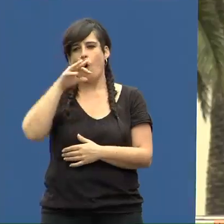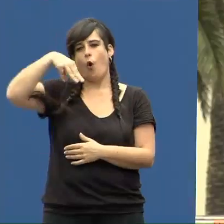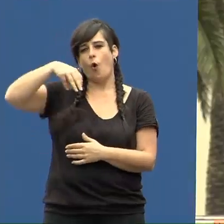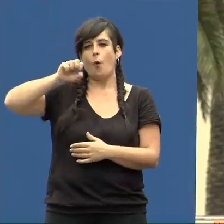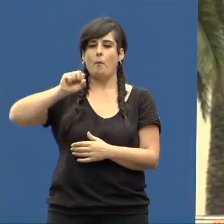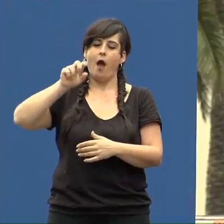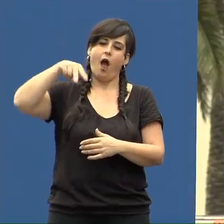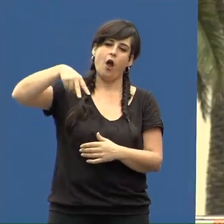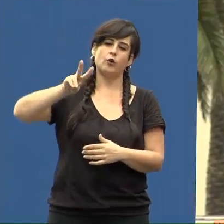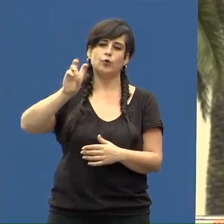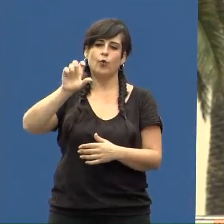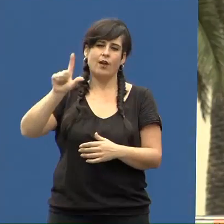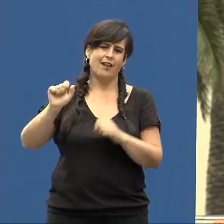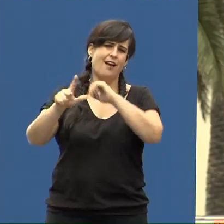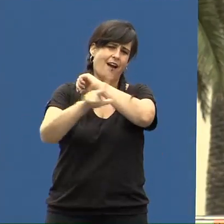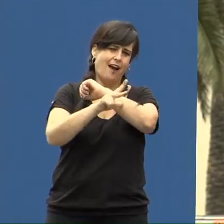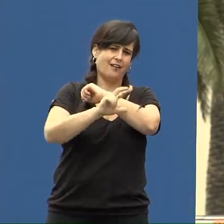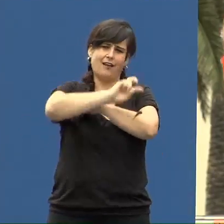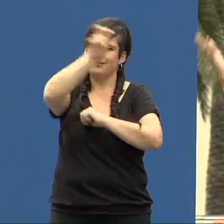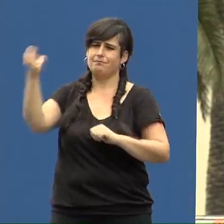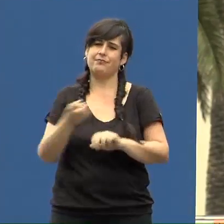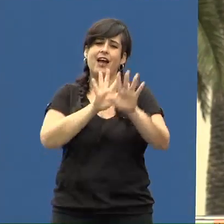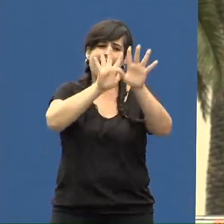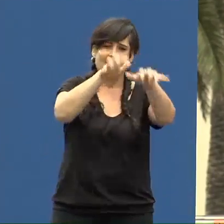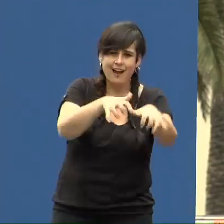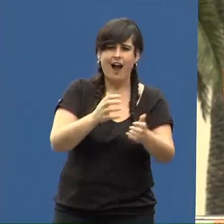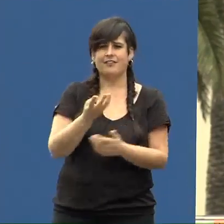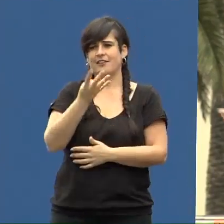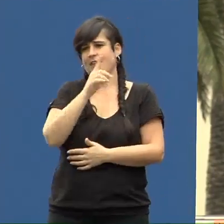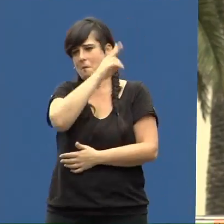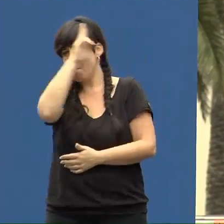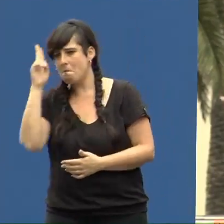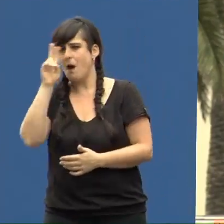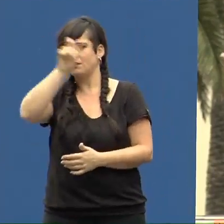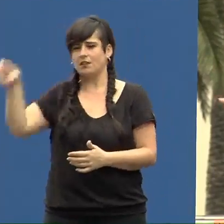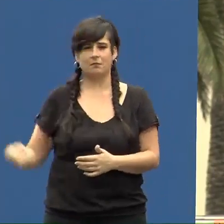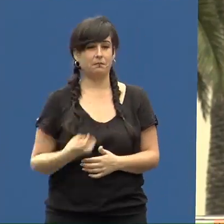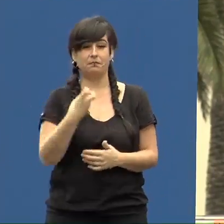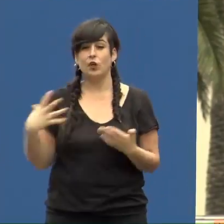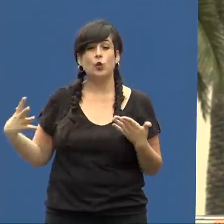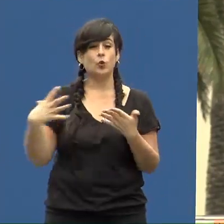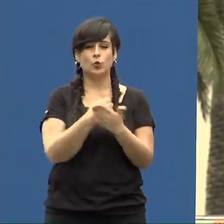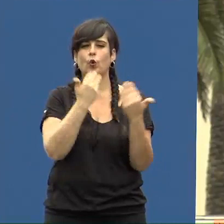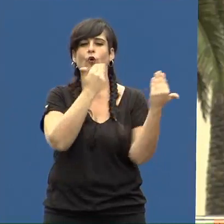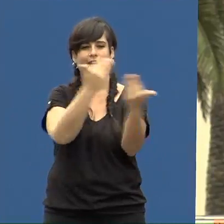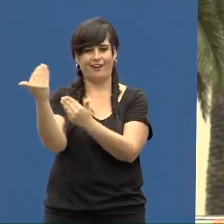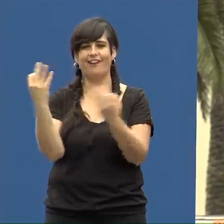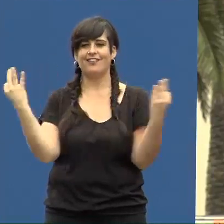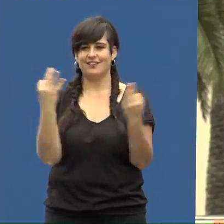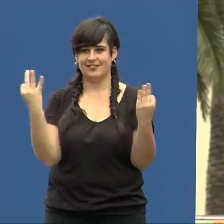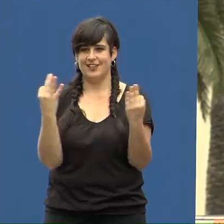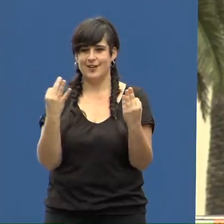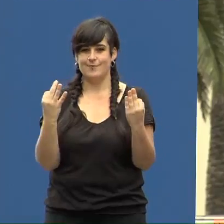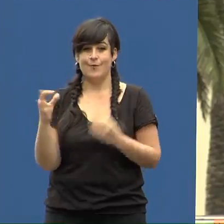en Valencia, a Pedro en Zaragoza, a Kichi en Cádiz, a Dolors en Badalona y a tantas y tantas personas y a toda la gente